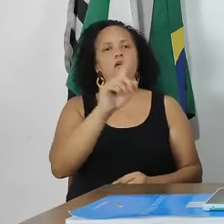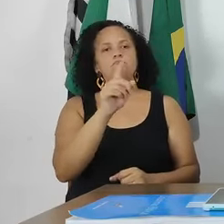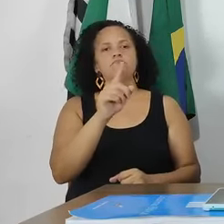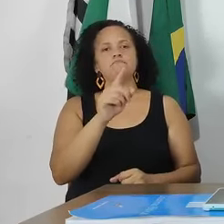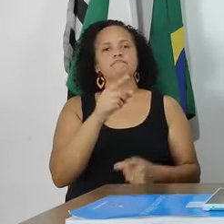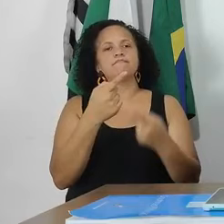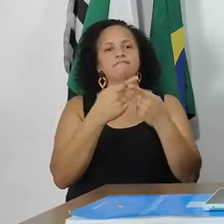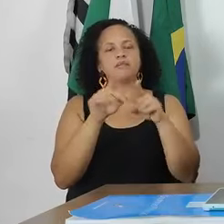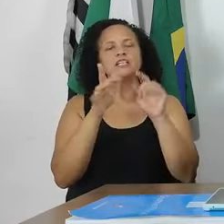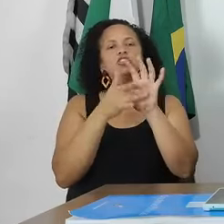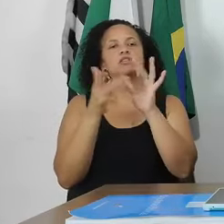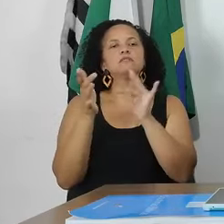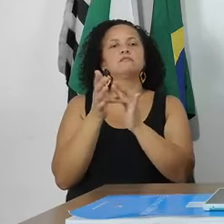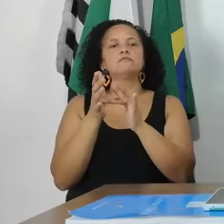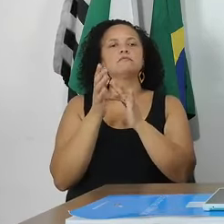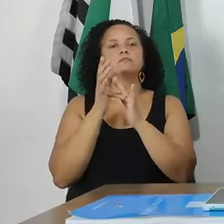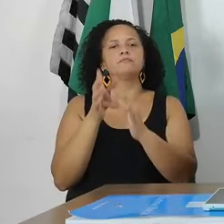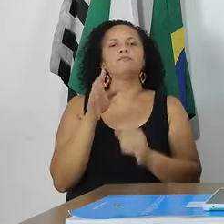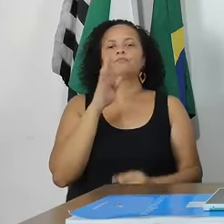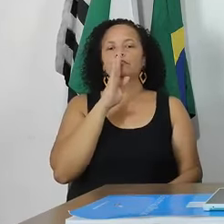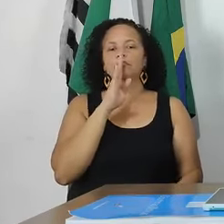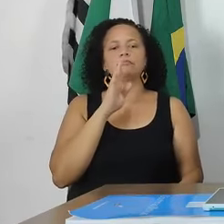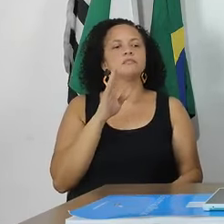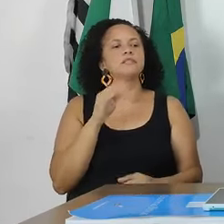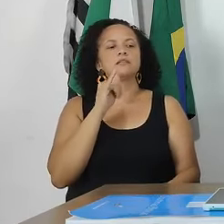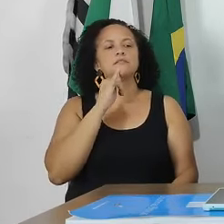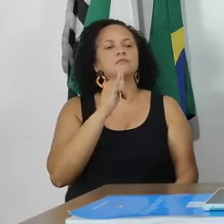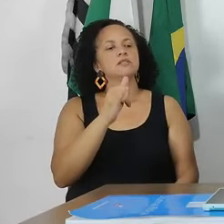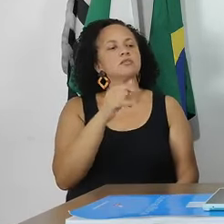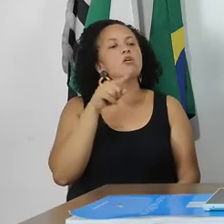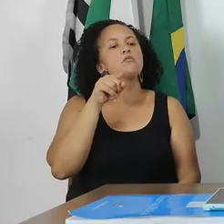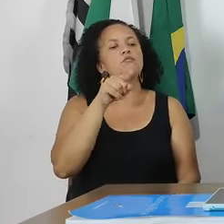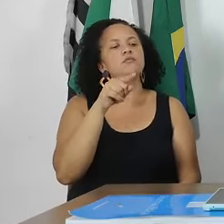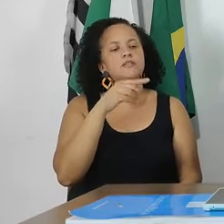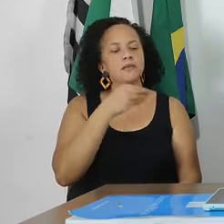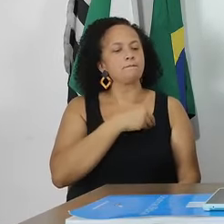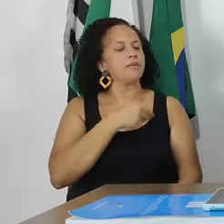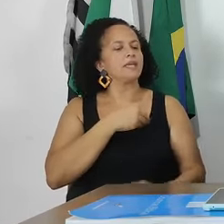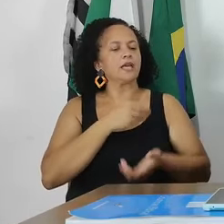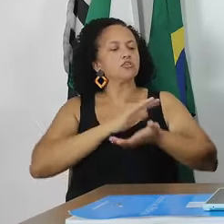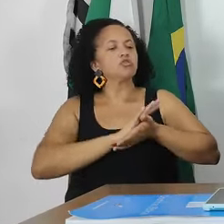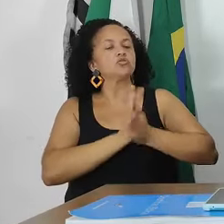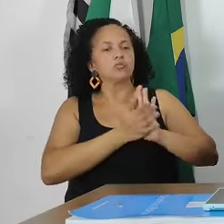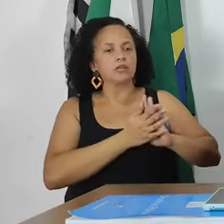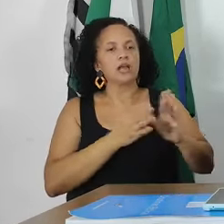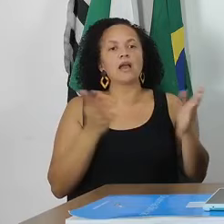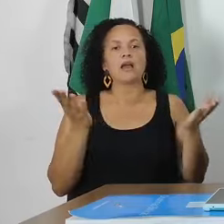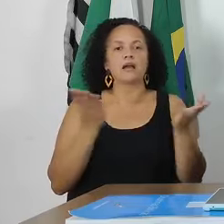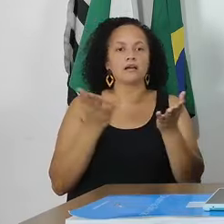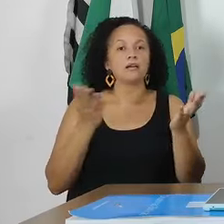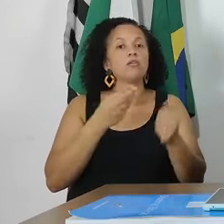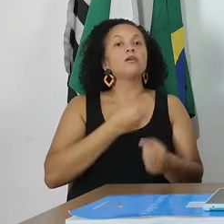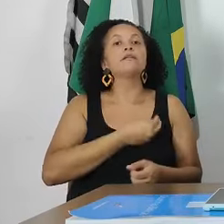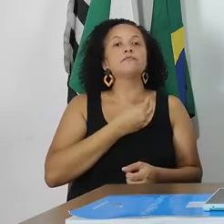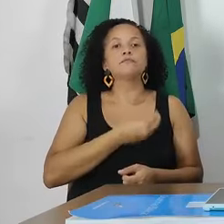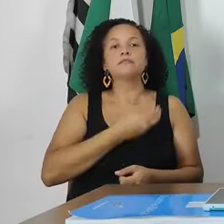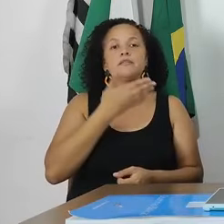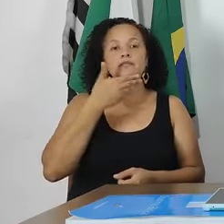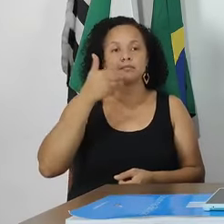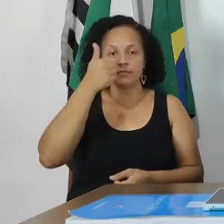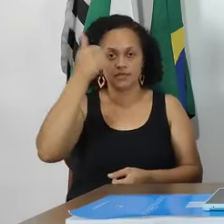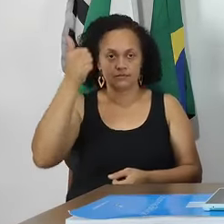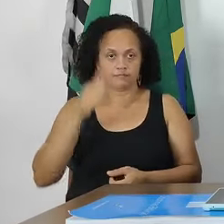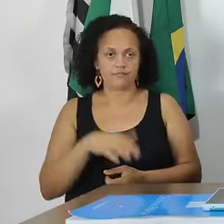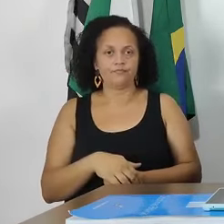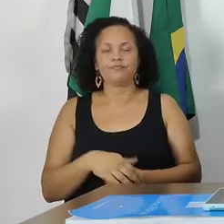pelas informações que a gente vê nas redes sociais, vê na televisão, a gente julga. Em vez de orar, ele pegou o que ele falou